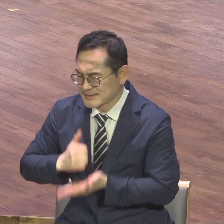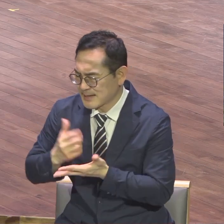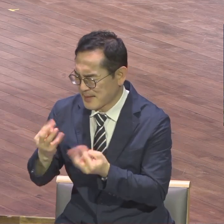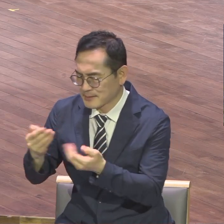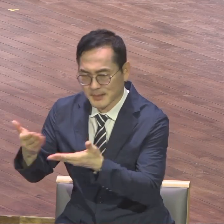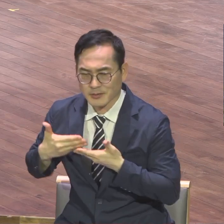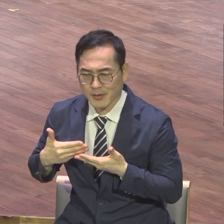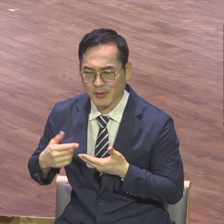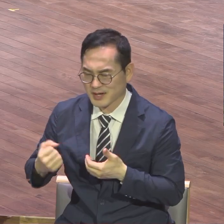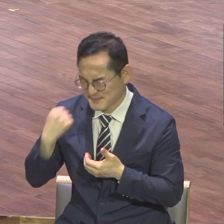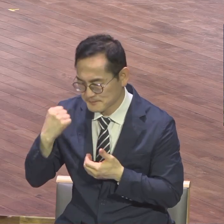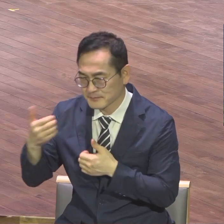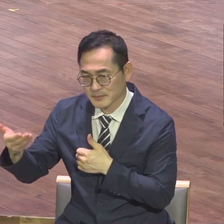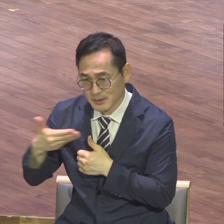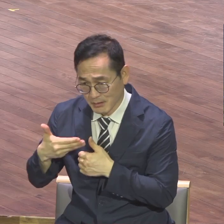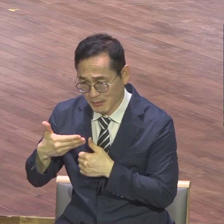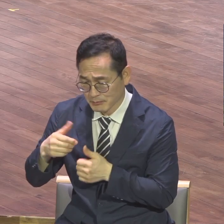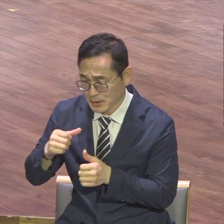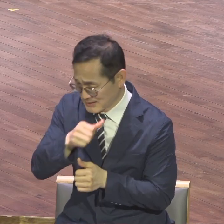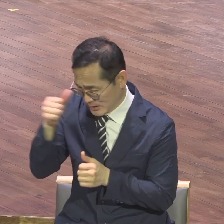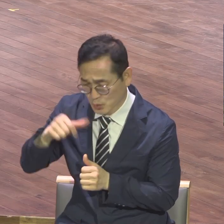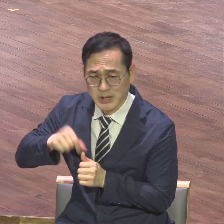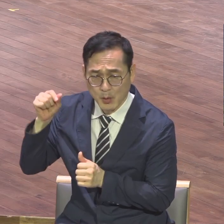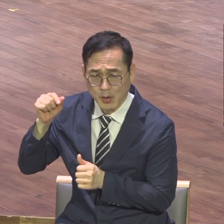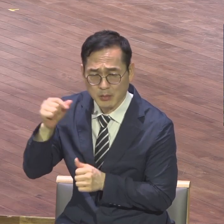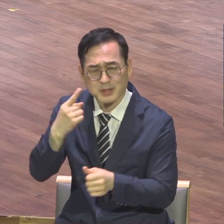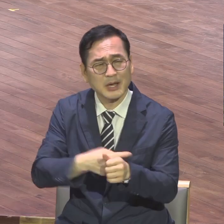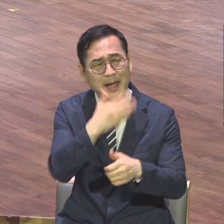사람. 그런 사람 하나님 장로 세우는 거요.